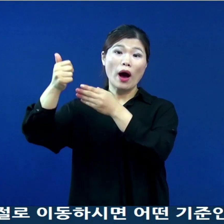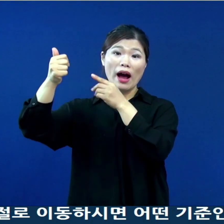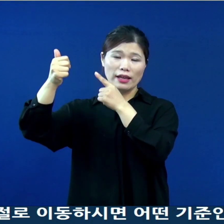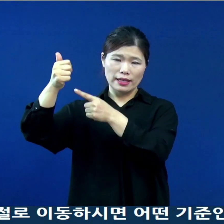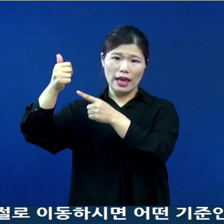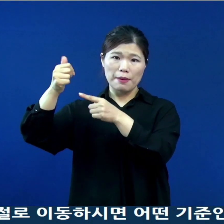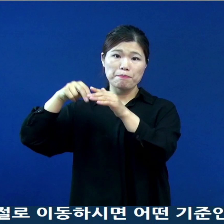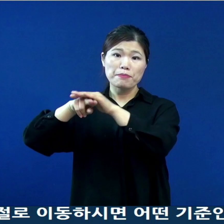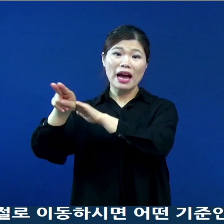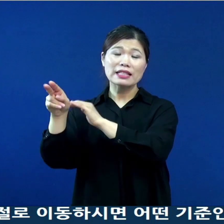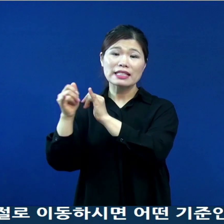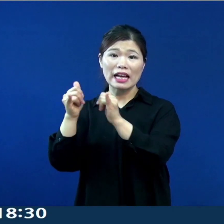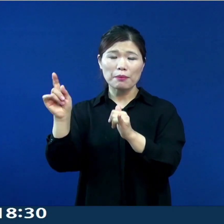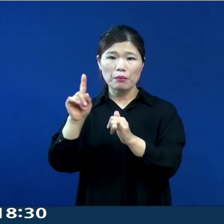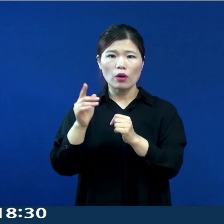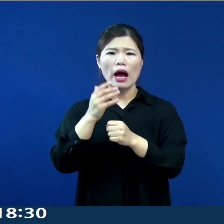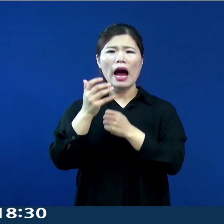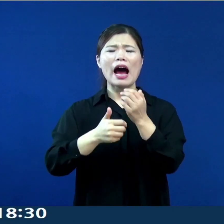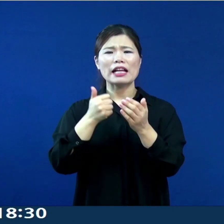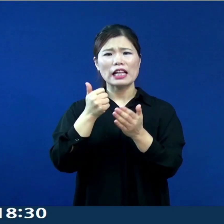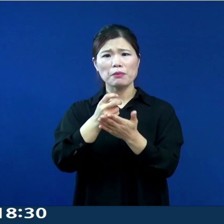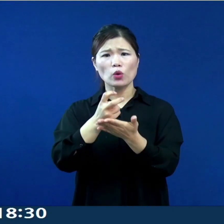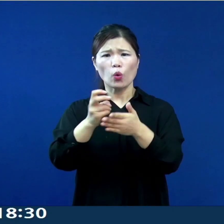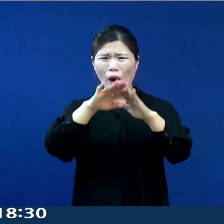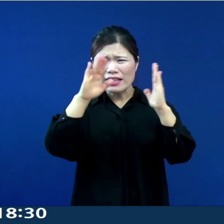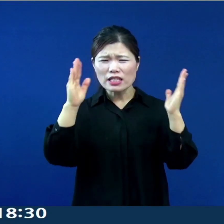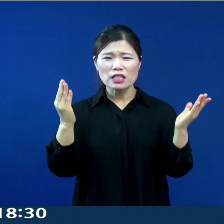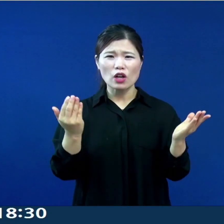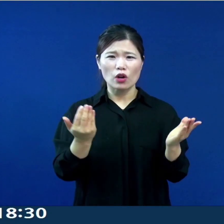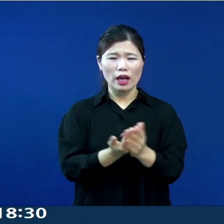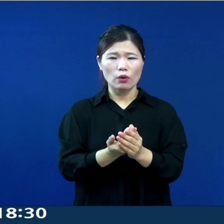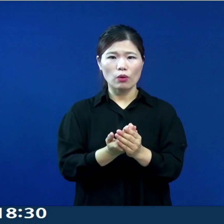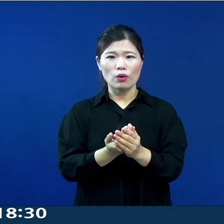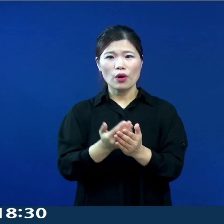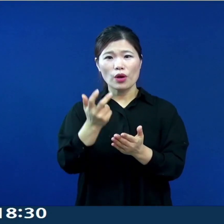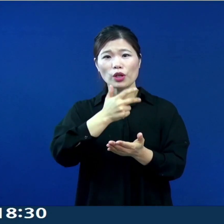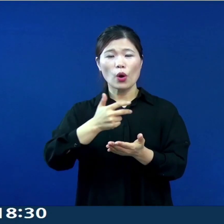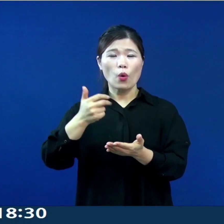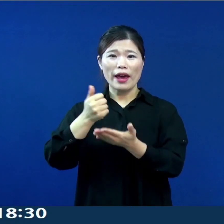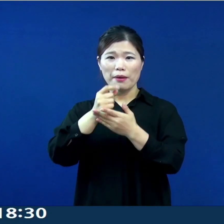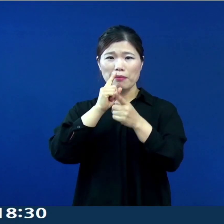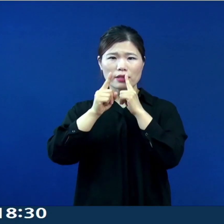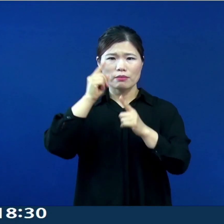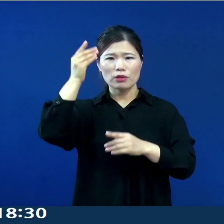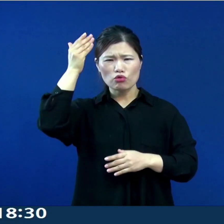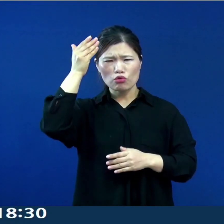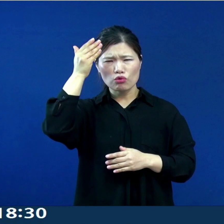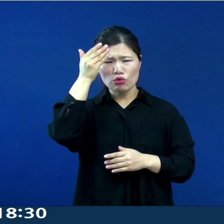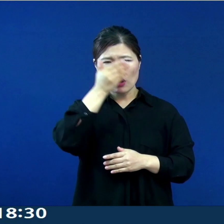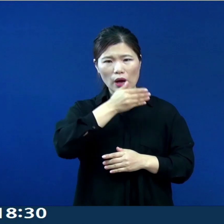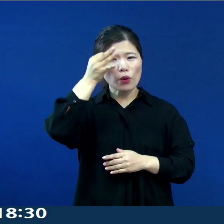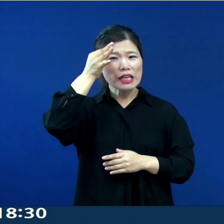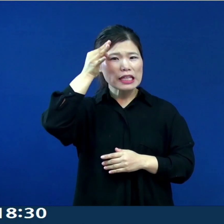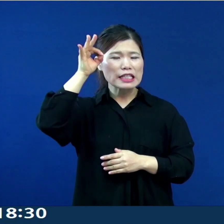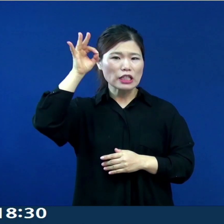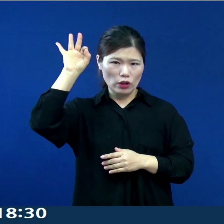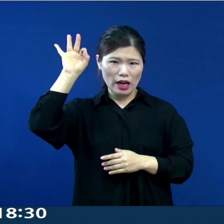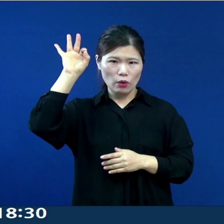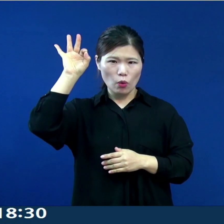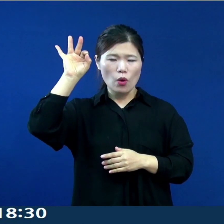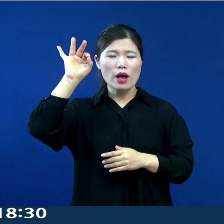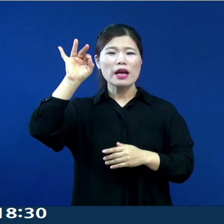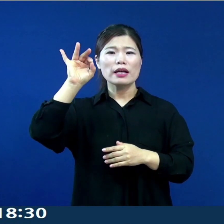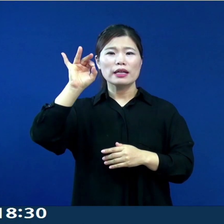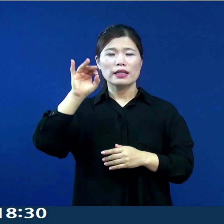도는 완전하고 여호와의 말씀은 순수하다는 것을 인정하고 그것을 지키며